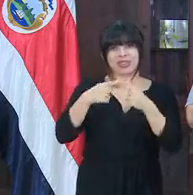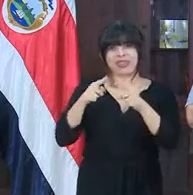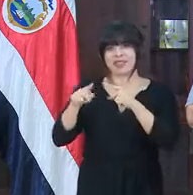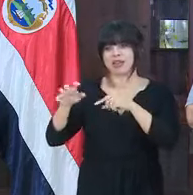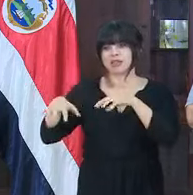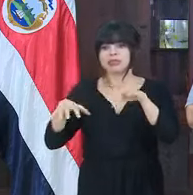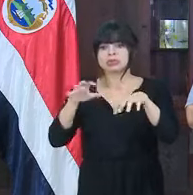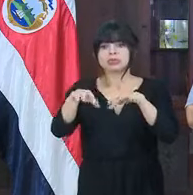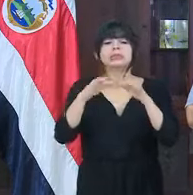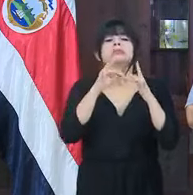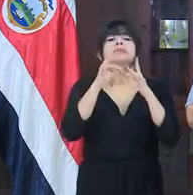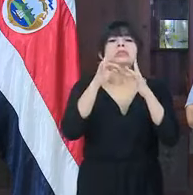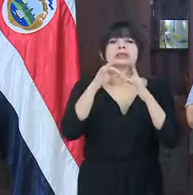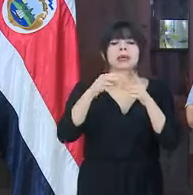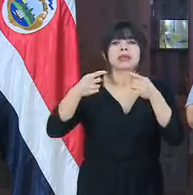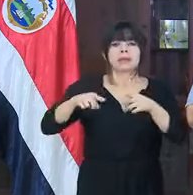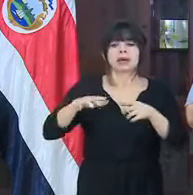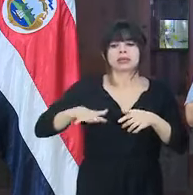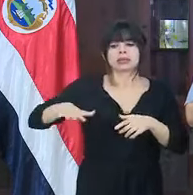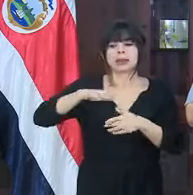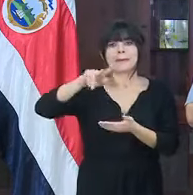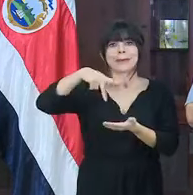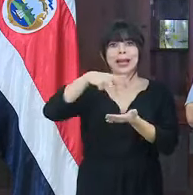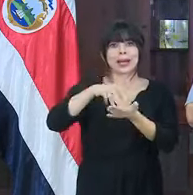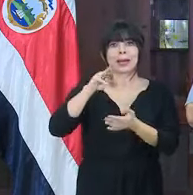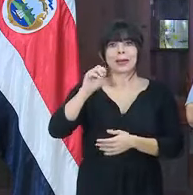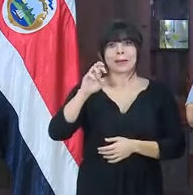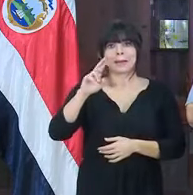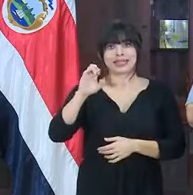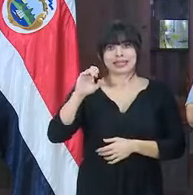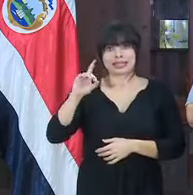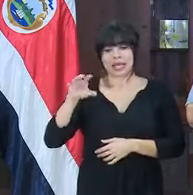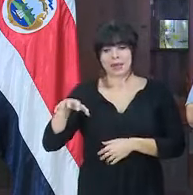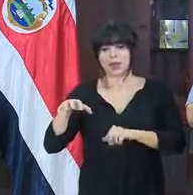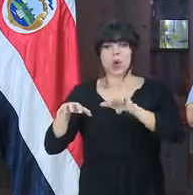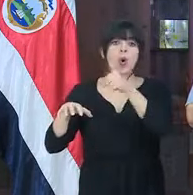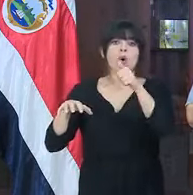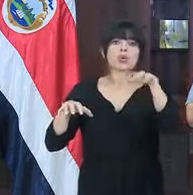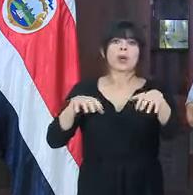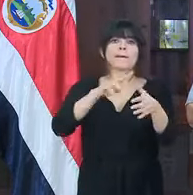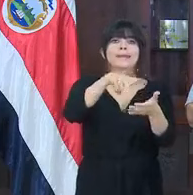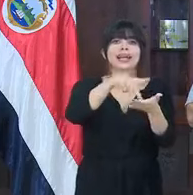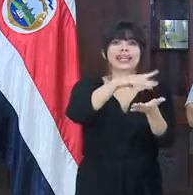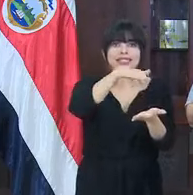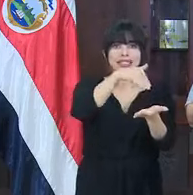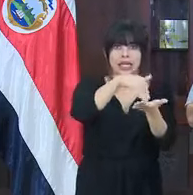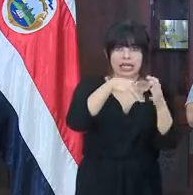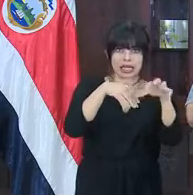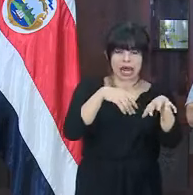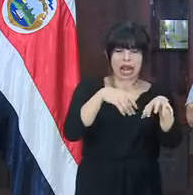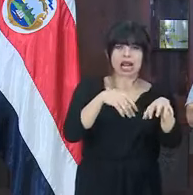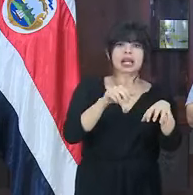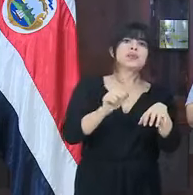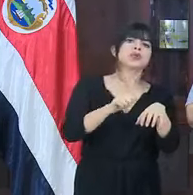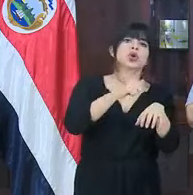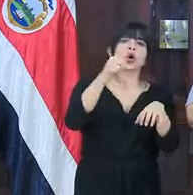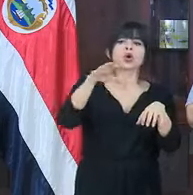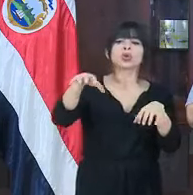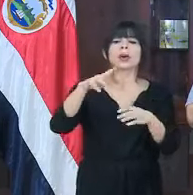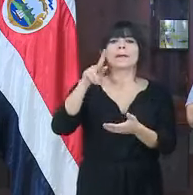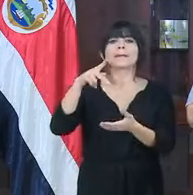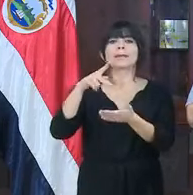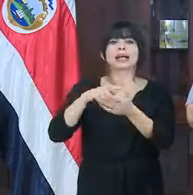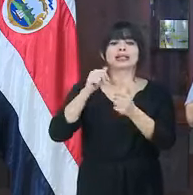escenarios, principalmente en el Parque La Merced, otro foco en el Parque Central y finalmente en la Plaza